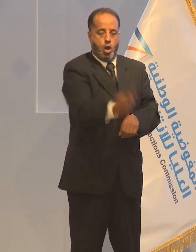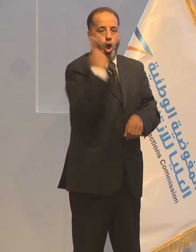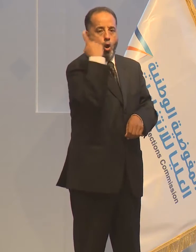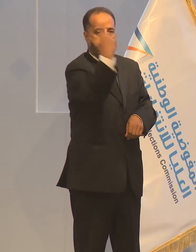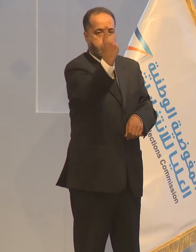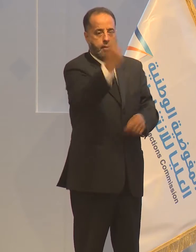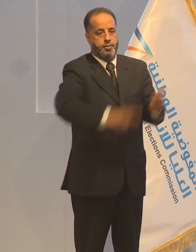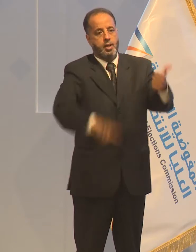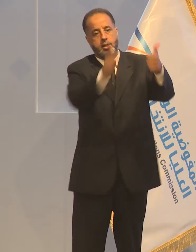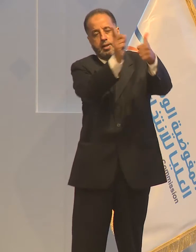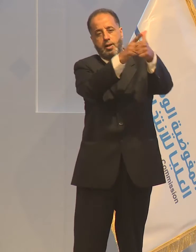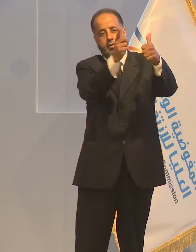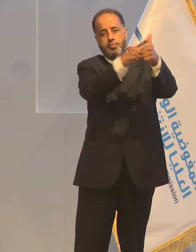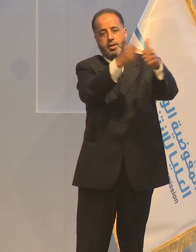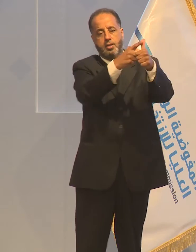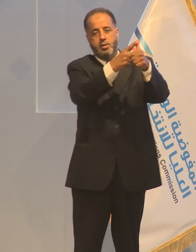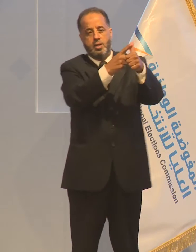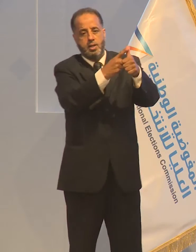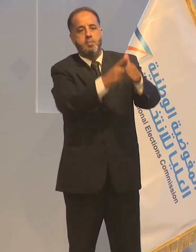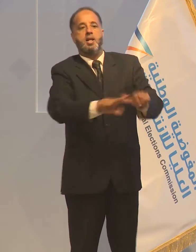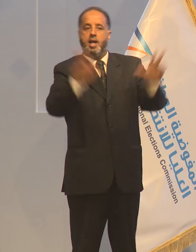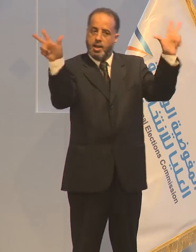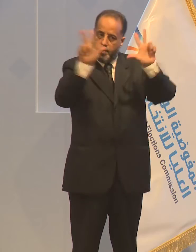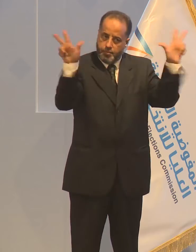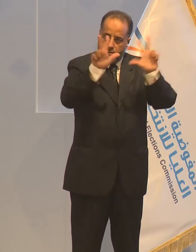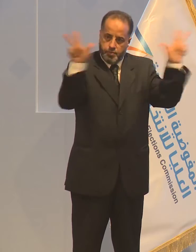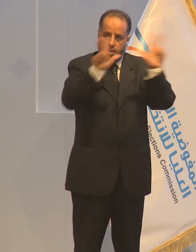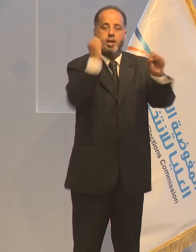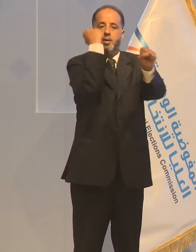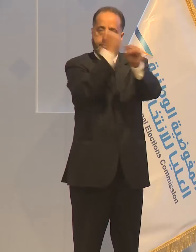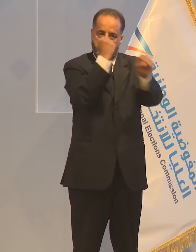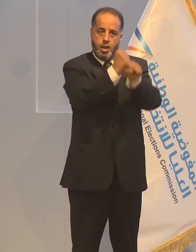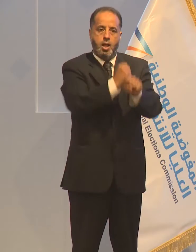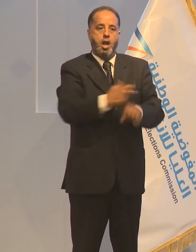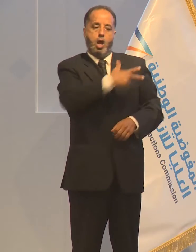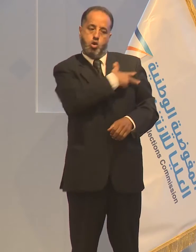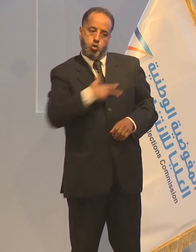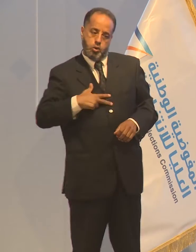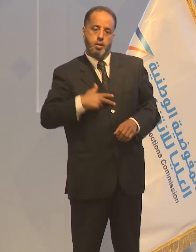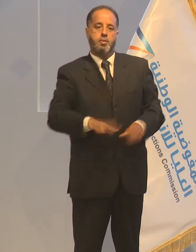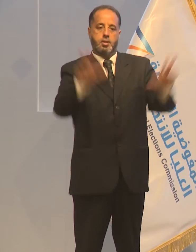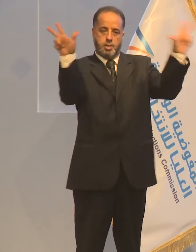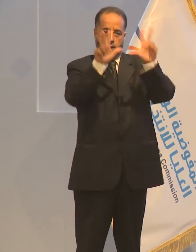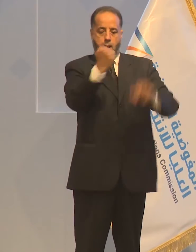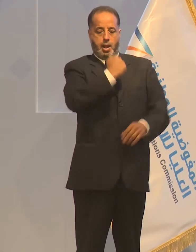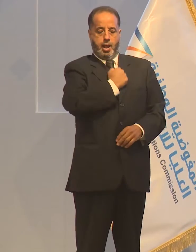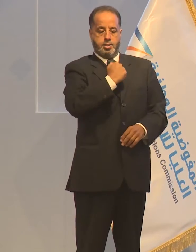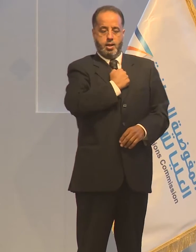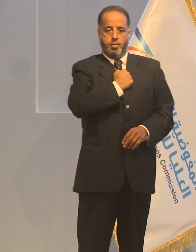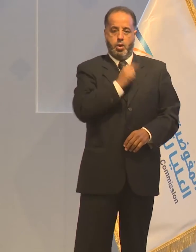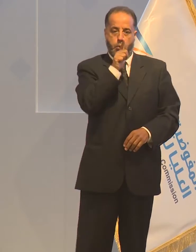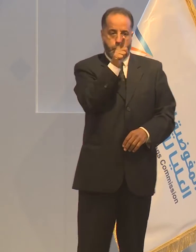الأول في عملية رصد للمحتوى الإعلامي اللي كان يقدم من خلال إعلام الدولة أو من خلال الإعلام الخاص، بحيث يصبح